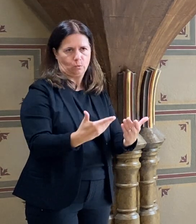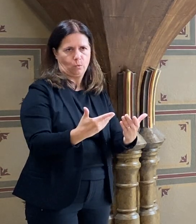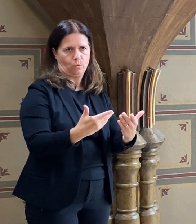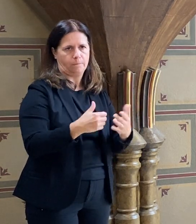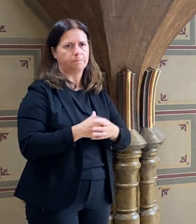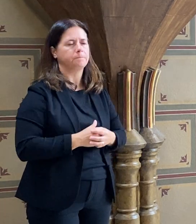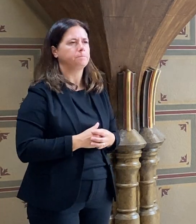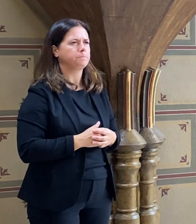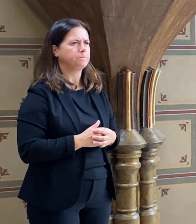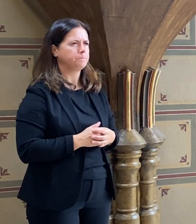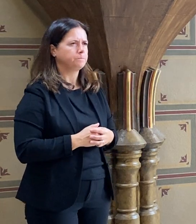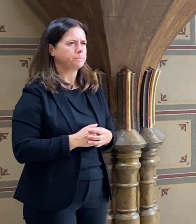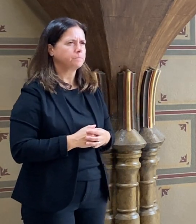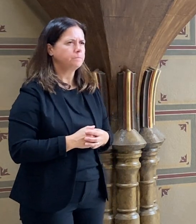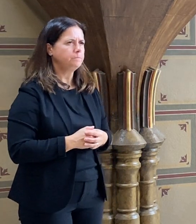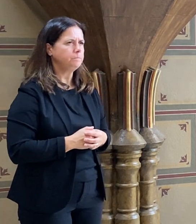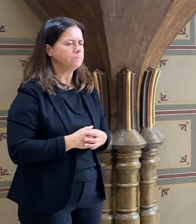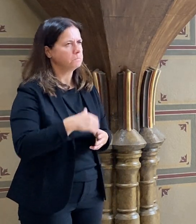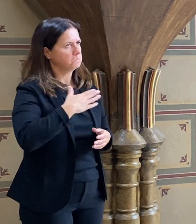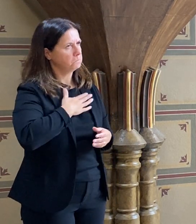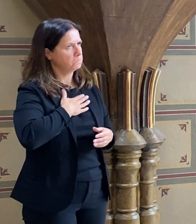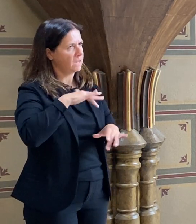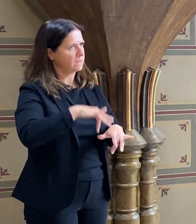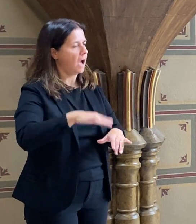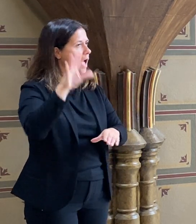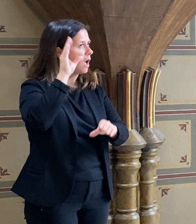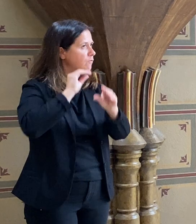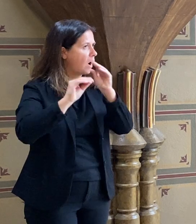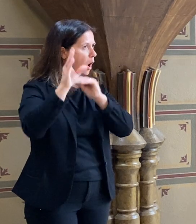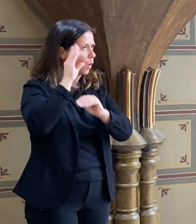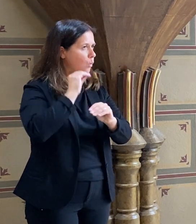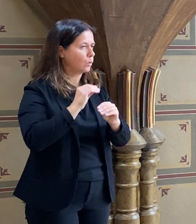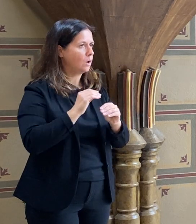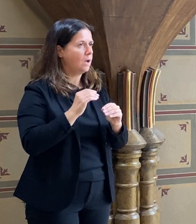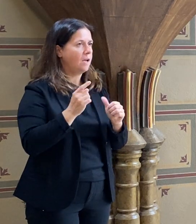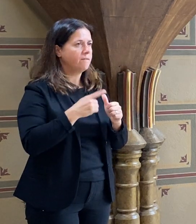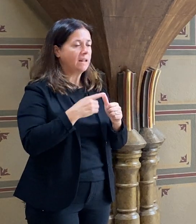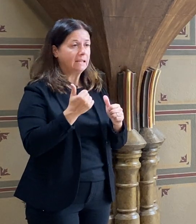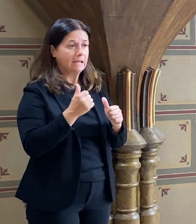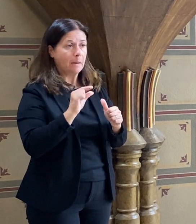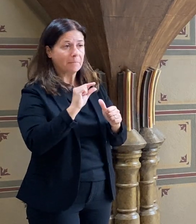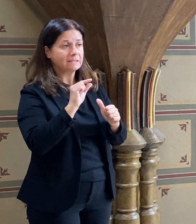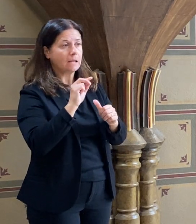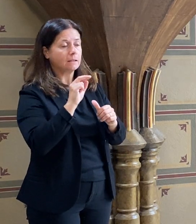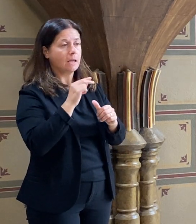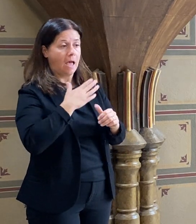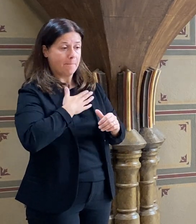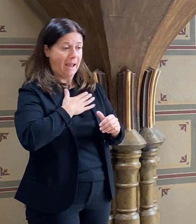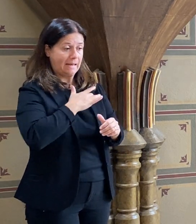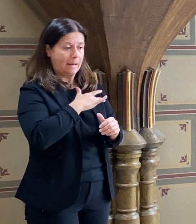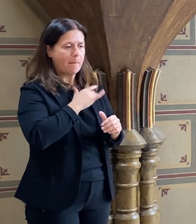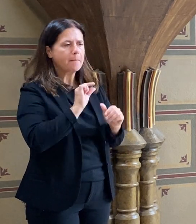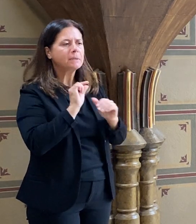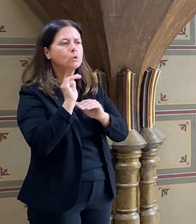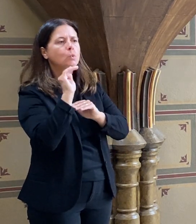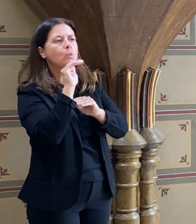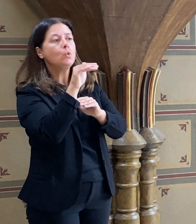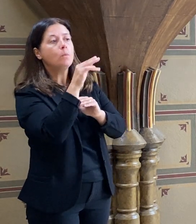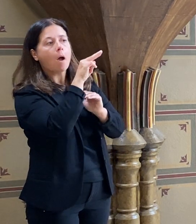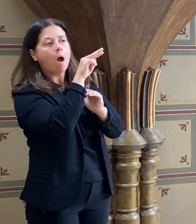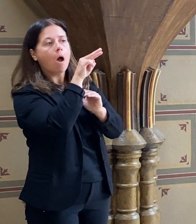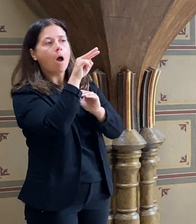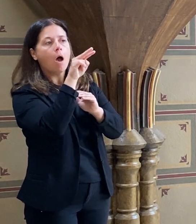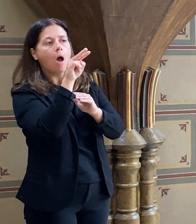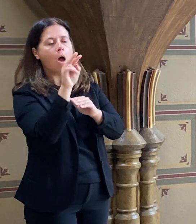Ich mache die Erfahrung, wann immer ich über den Tellerrand der eigenen Gemeinde blicke, wird